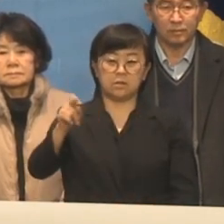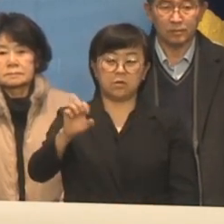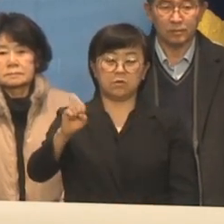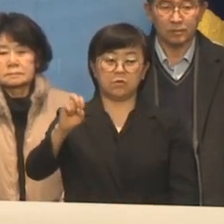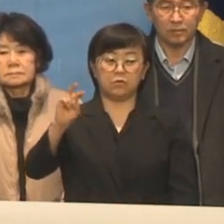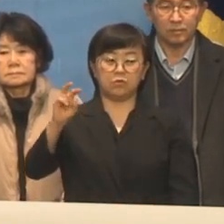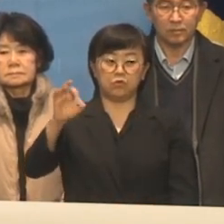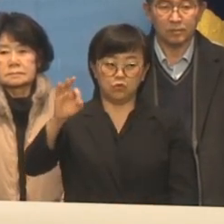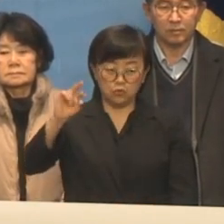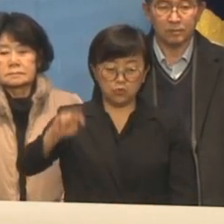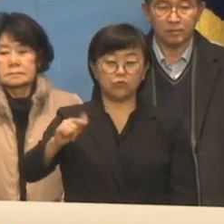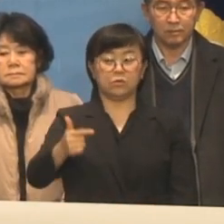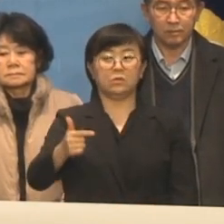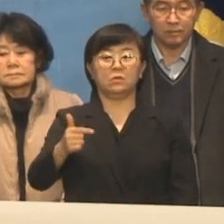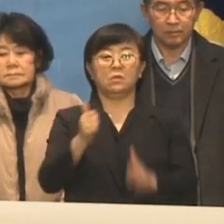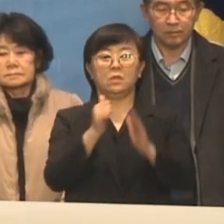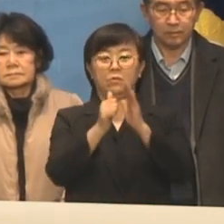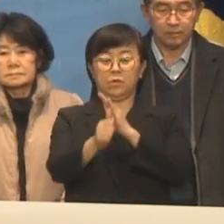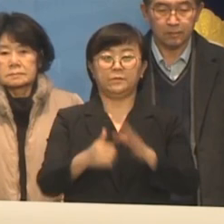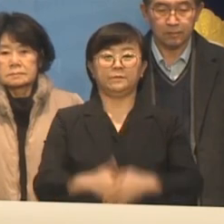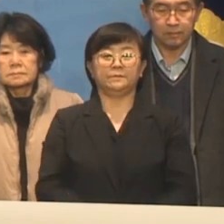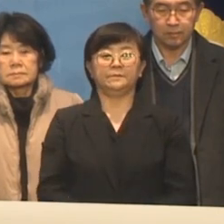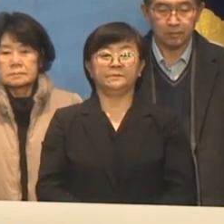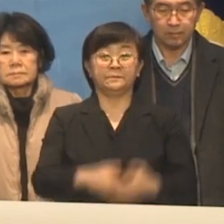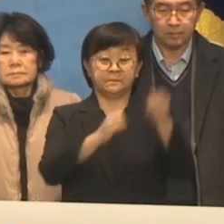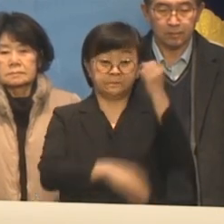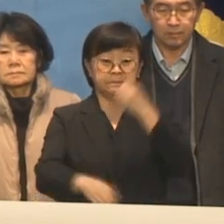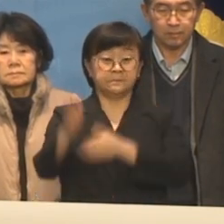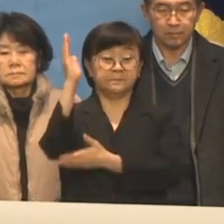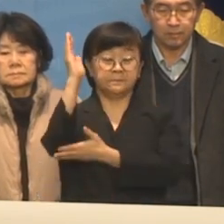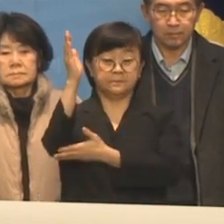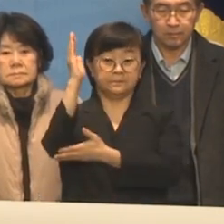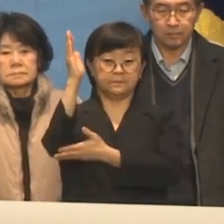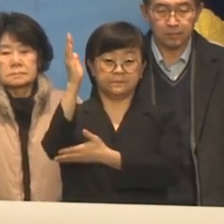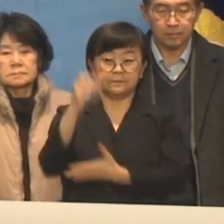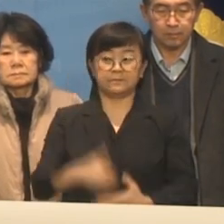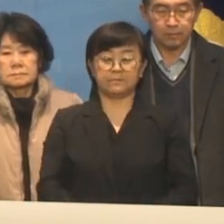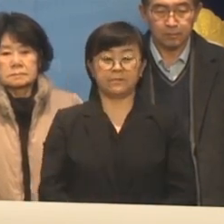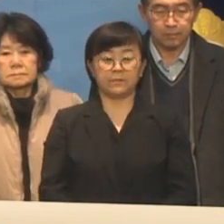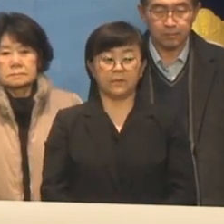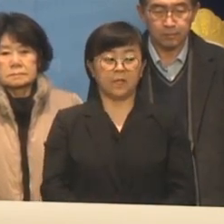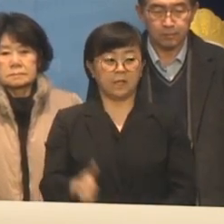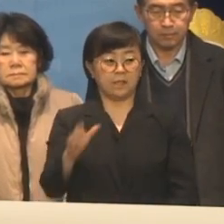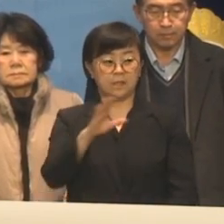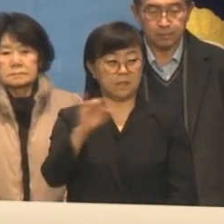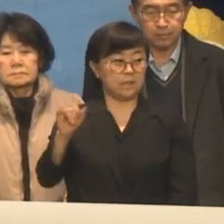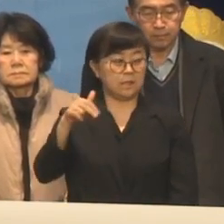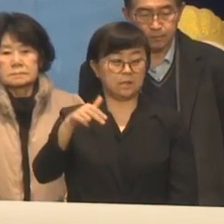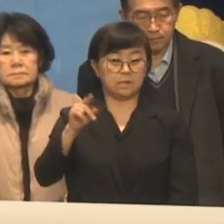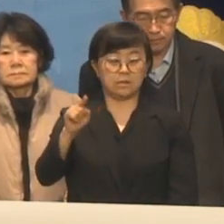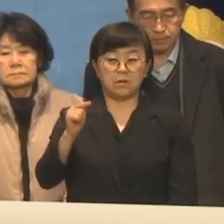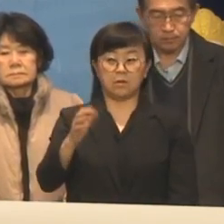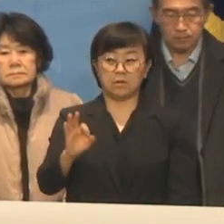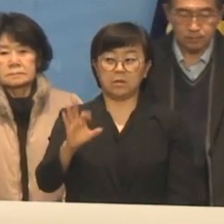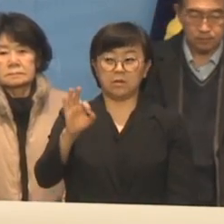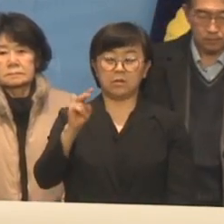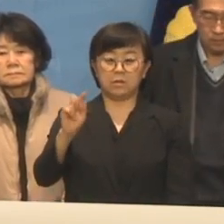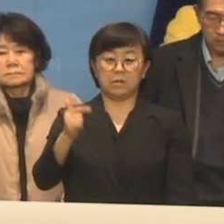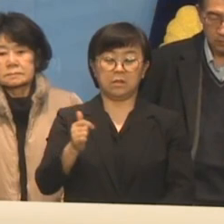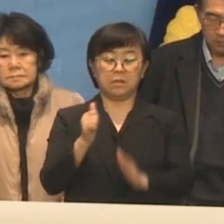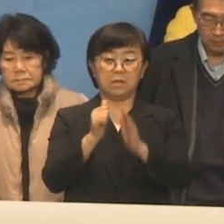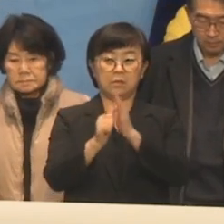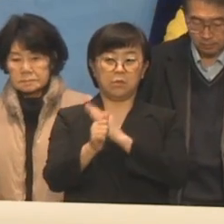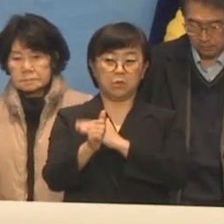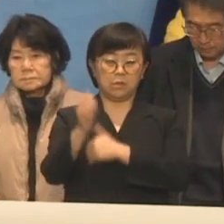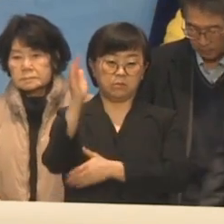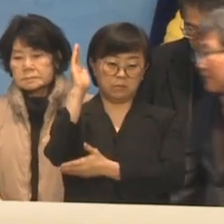모셨습니다. 네, 그러면 모두 발언을 이정윤 대표님으로부터 모두 발언을 듣도록